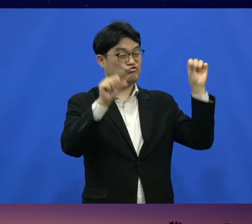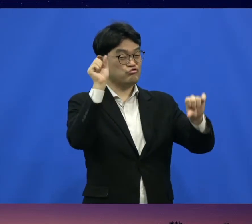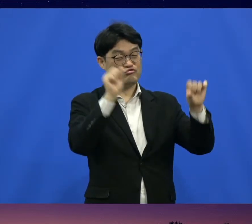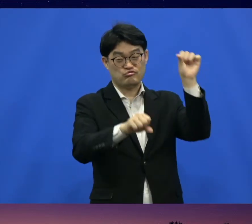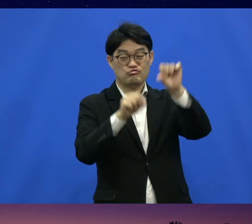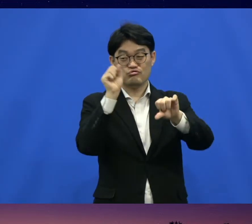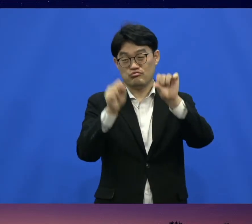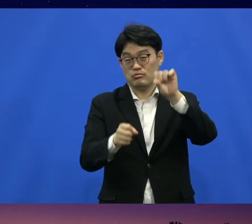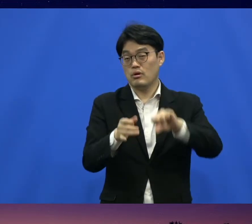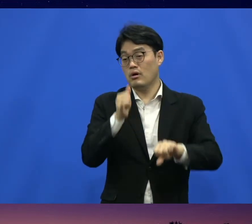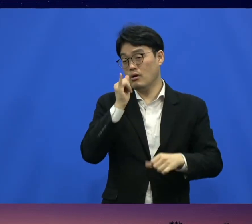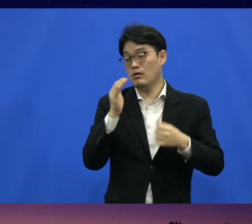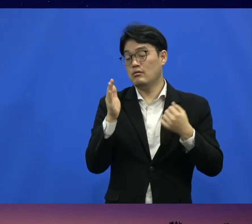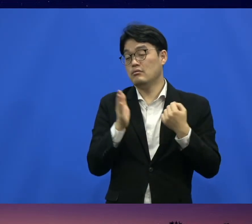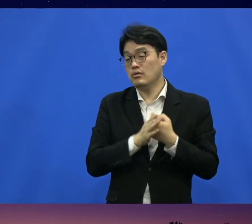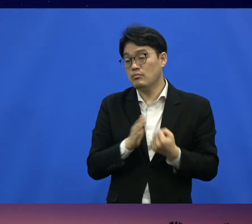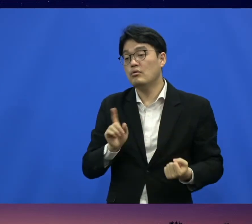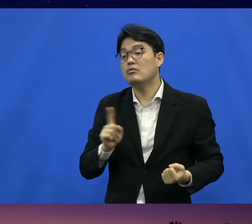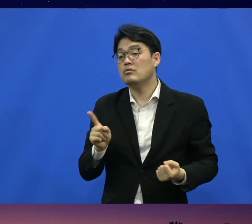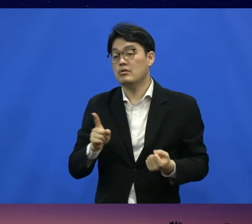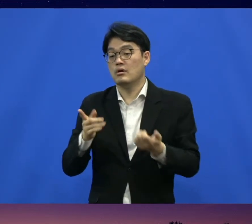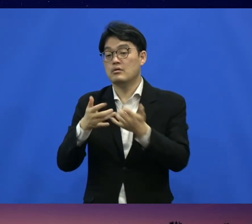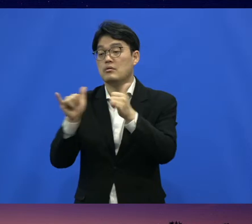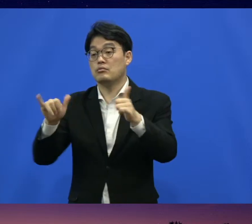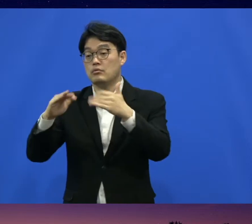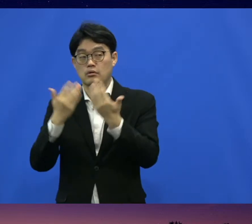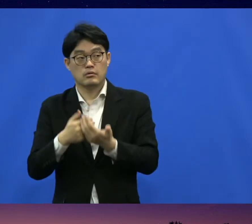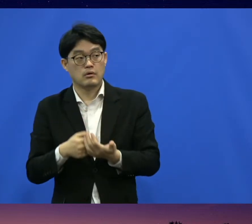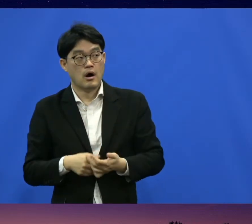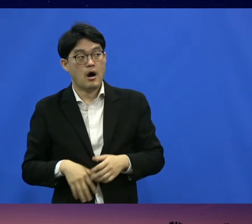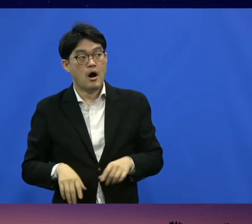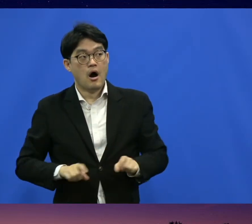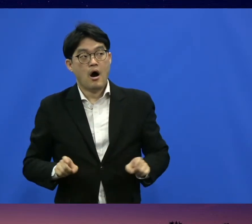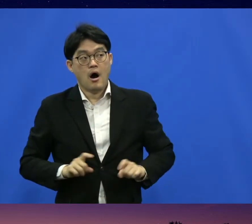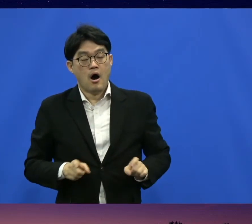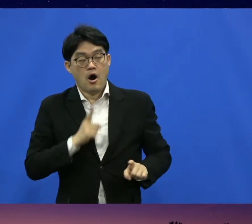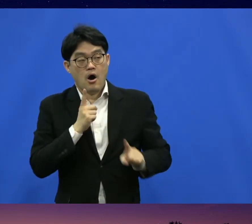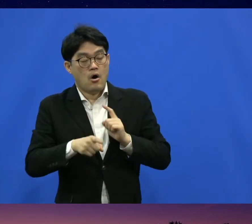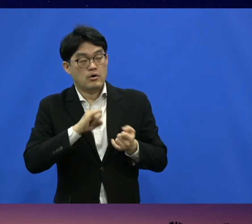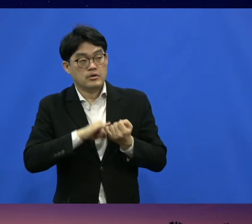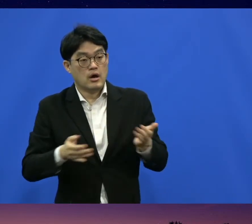일어나니까 그 법궤가 얼마나 두려웠겠어요.